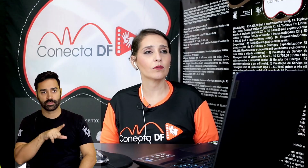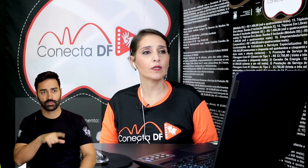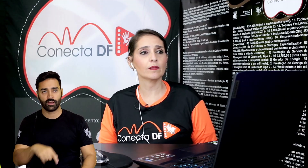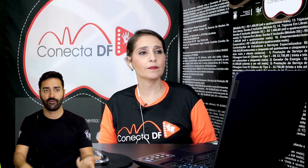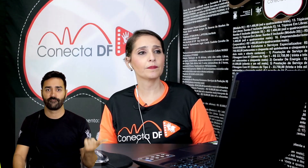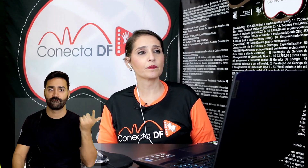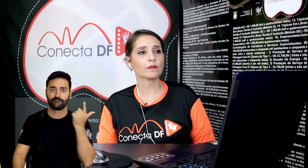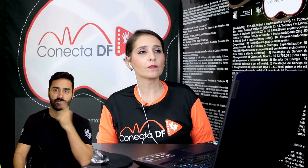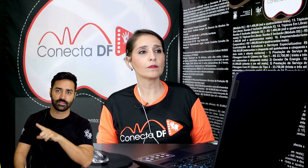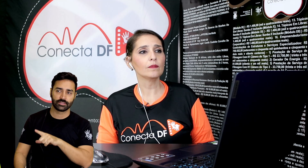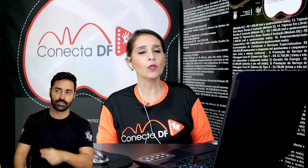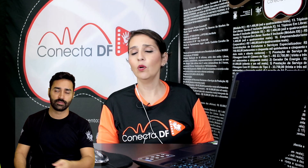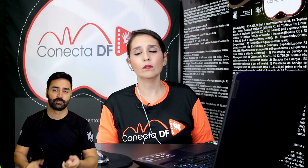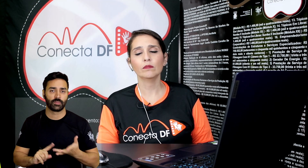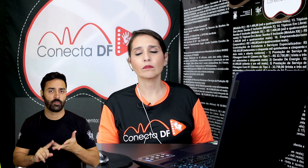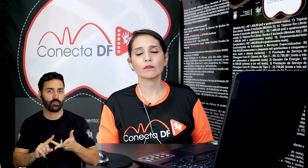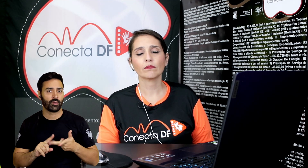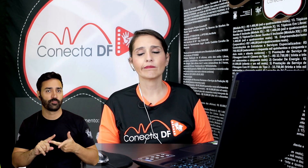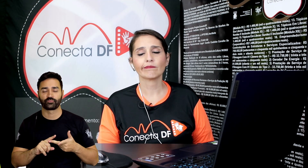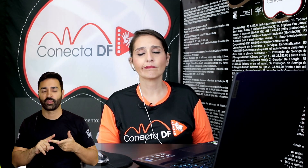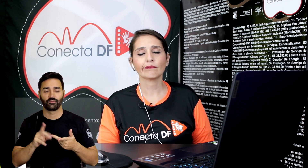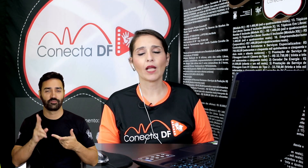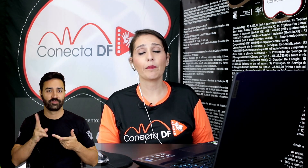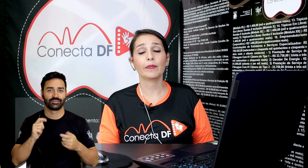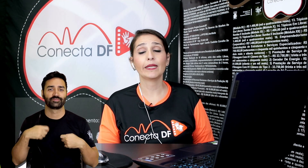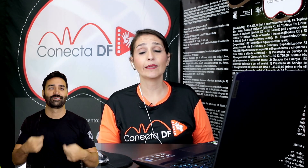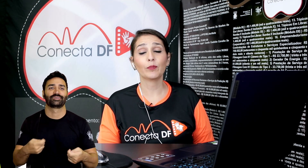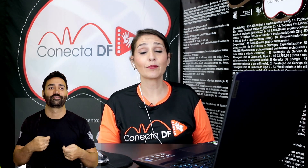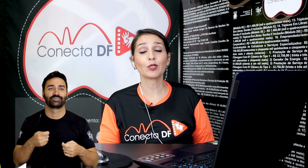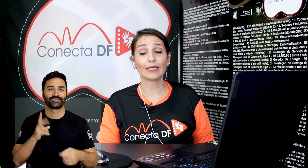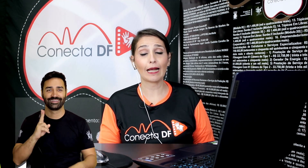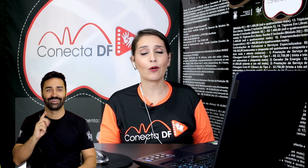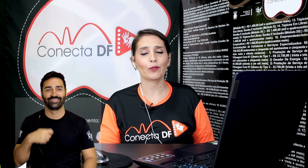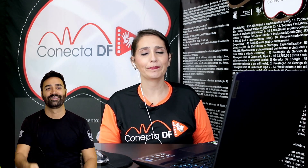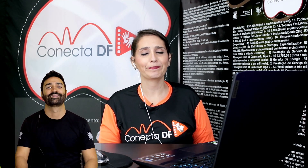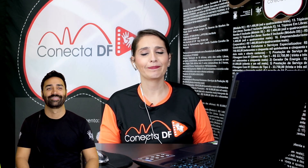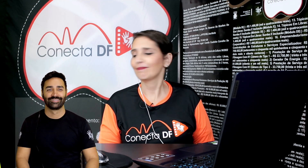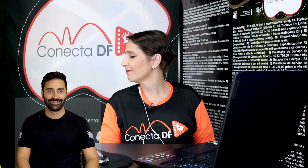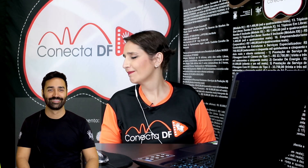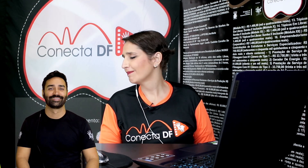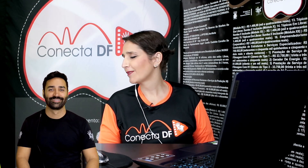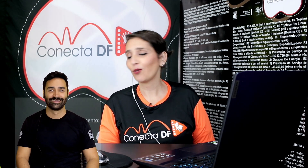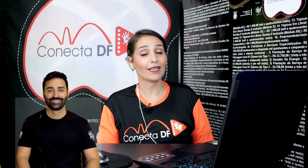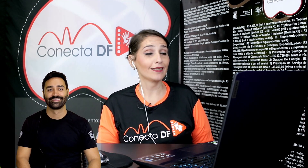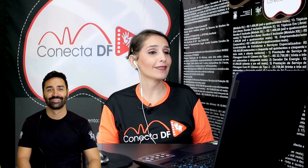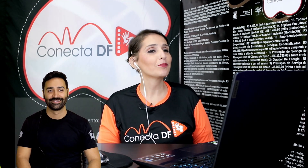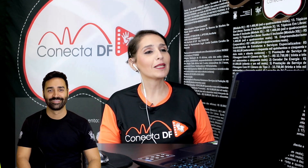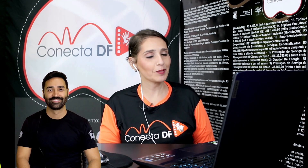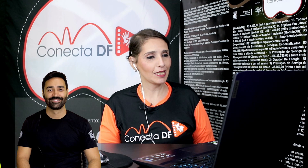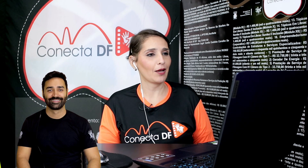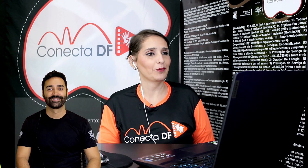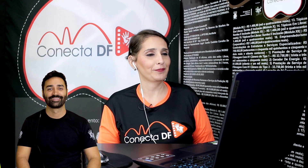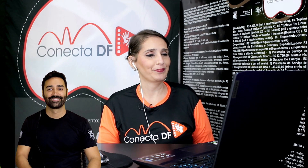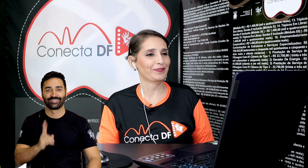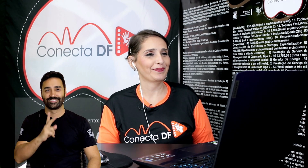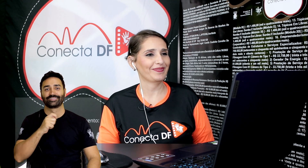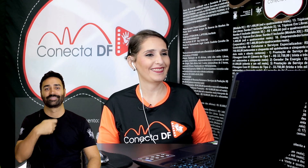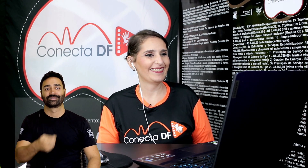mesma dúvida. Sim. Obrigada. O mesmo sinal. Mesmo Acontece. sinal. Mesmo